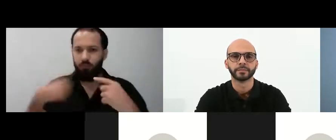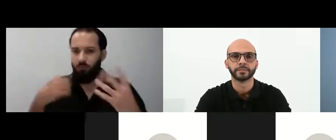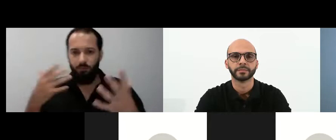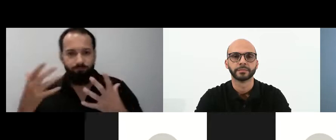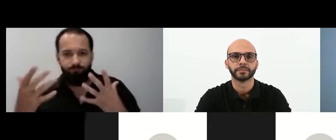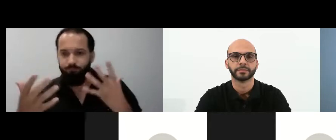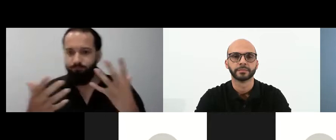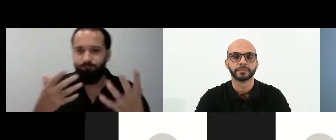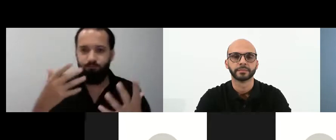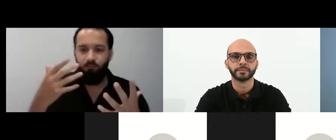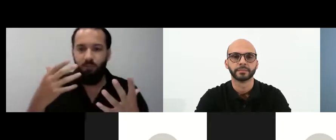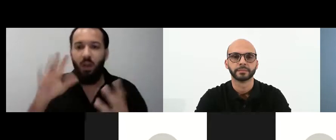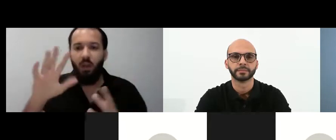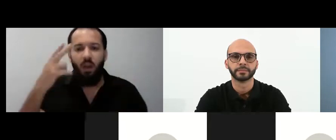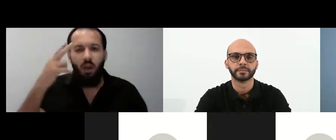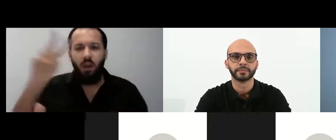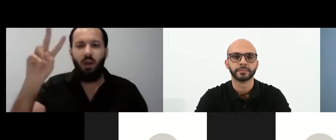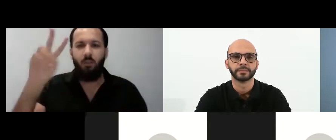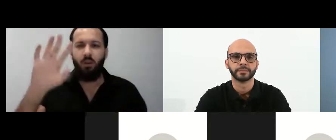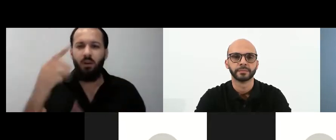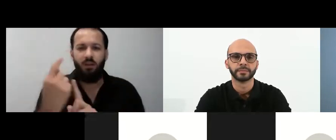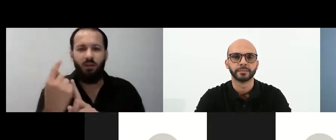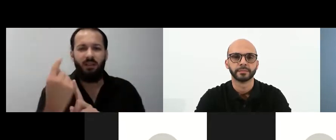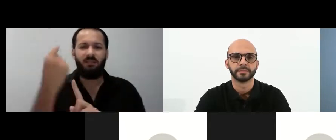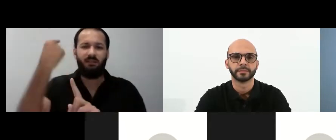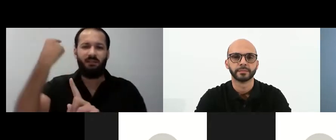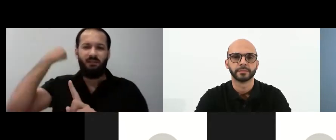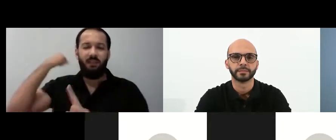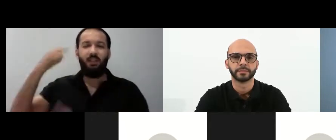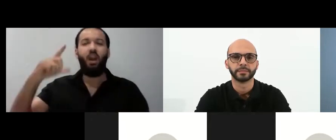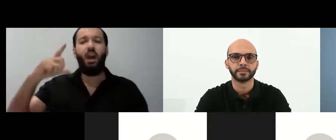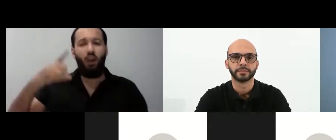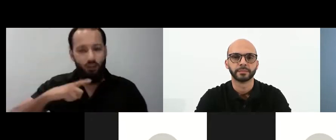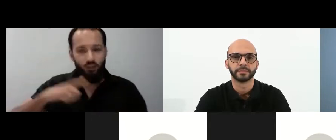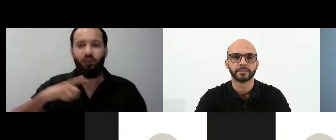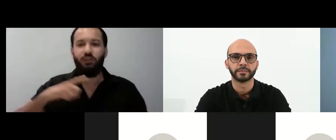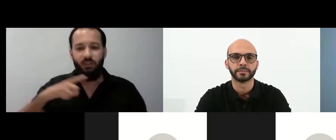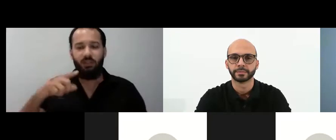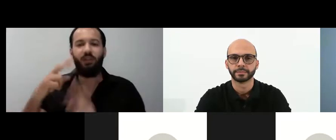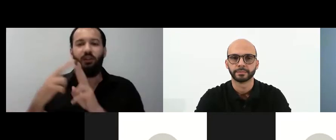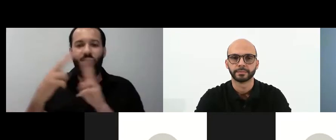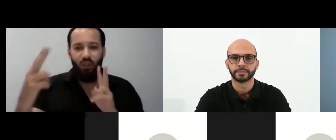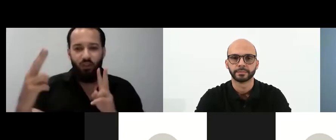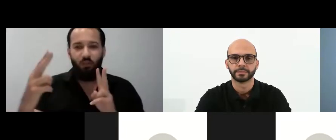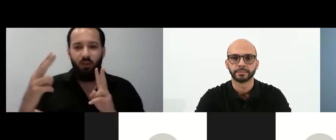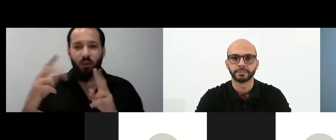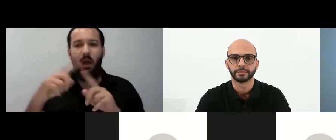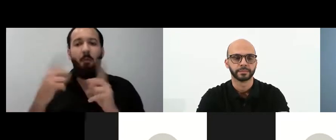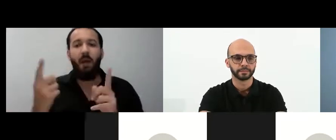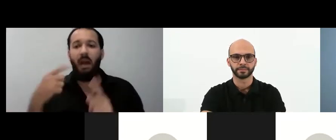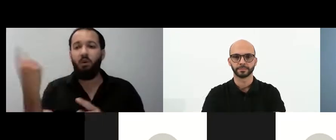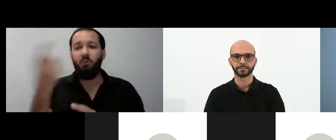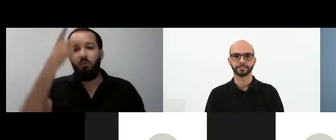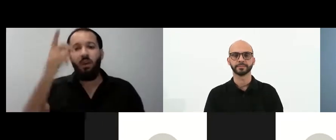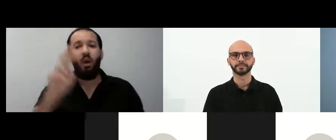que ocorre, né? Ou até mesmo comentar um pouco sobre o EAD. Isso me faz lembrar um pouco de antes, né? Como eu já tive